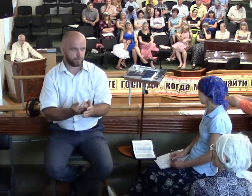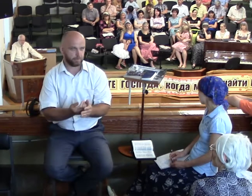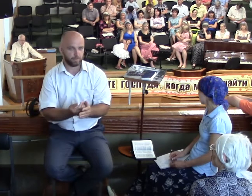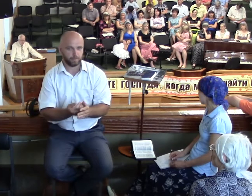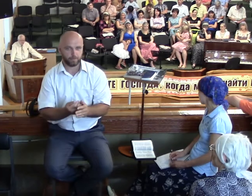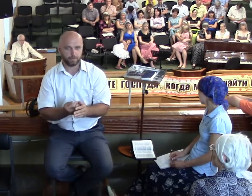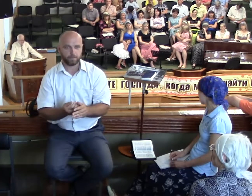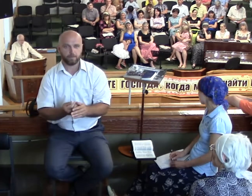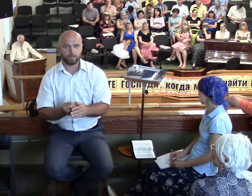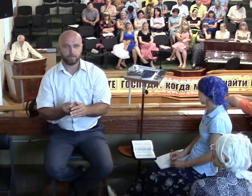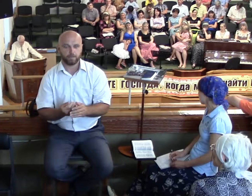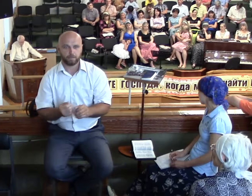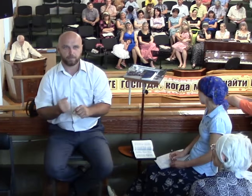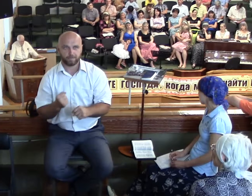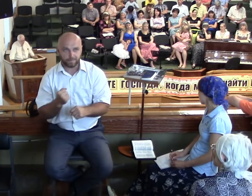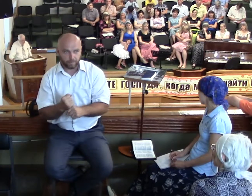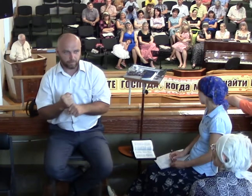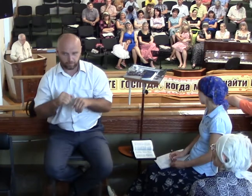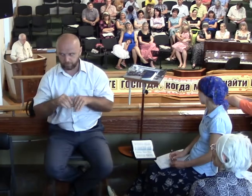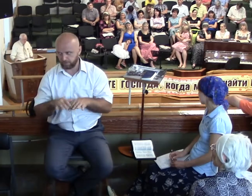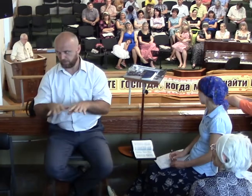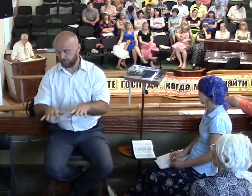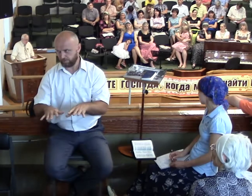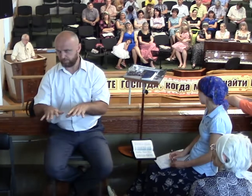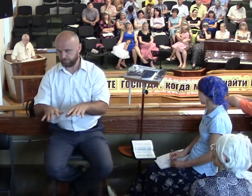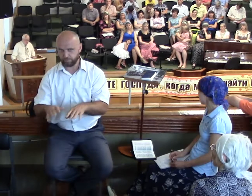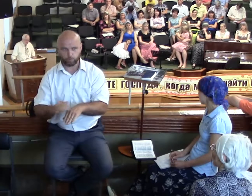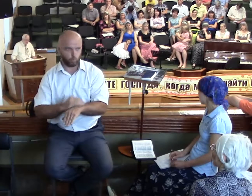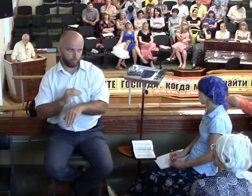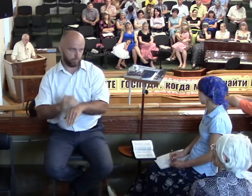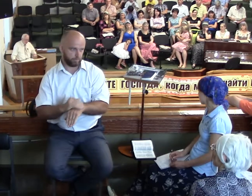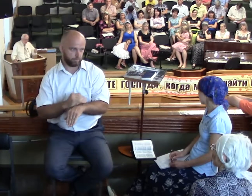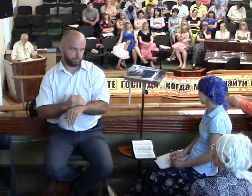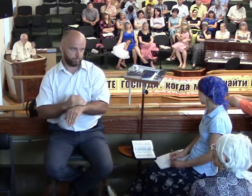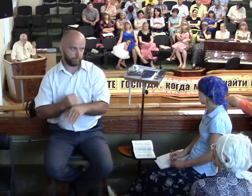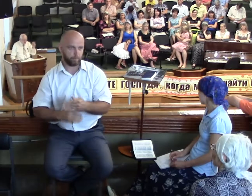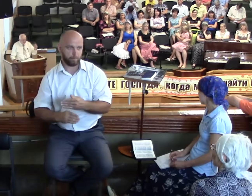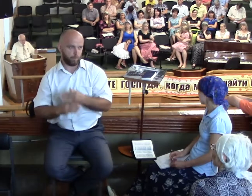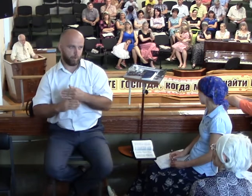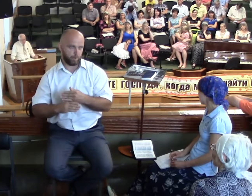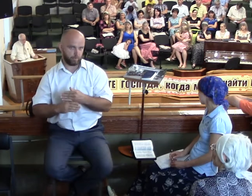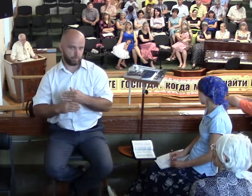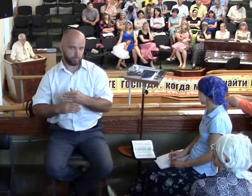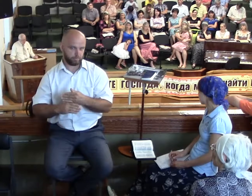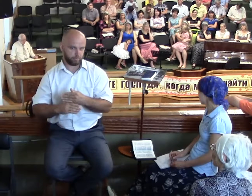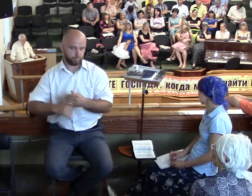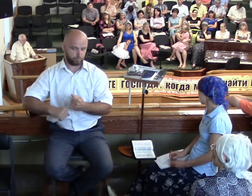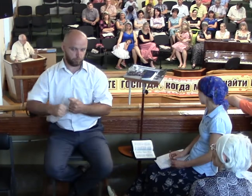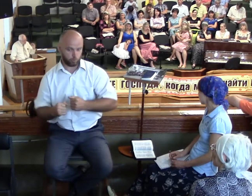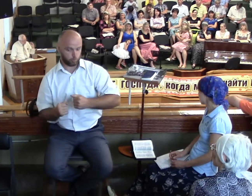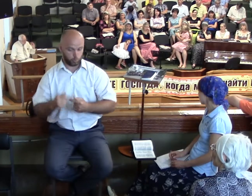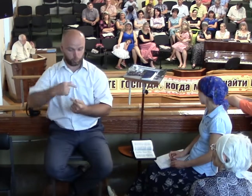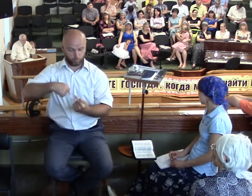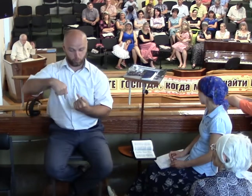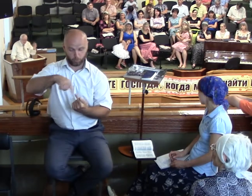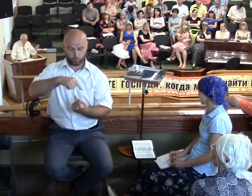злобный и сказал, книга Есфир, 3 глава, 8 стих, он сказал очень интересную вещь, он